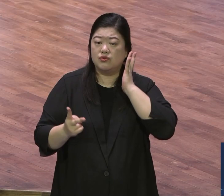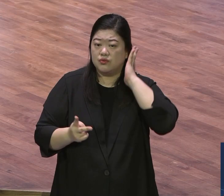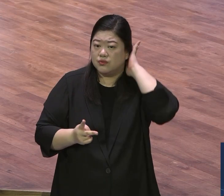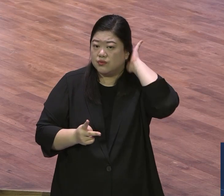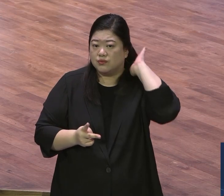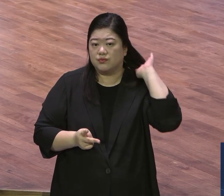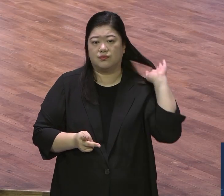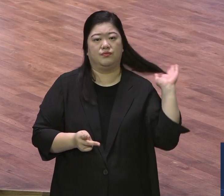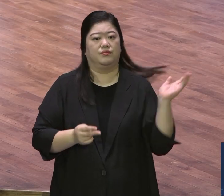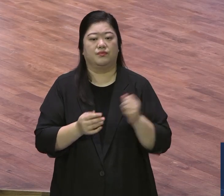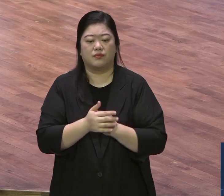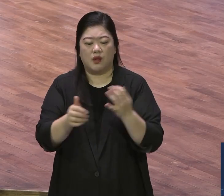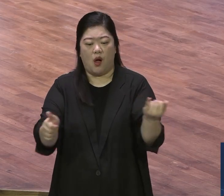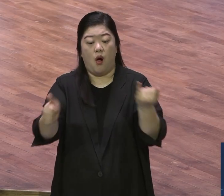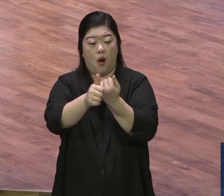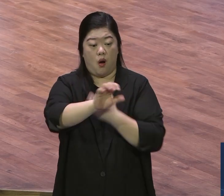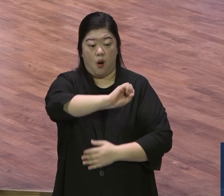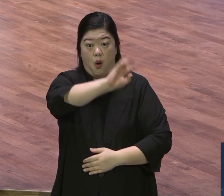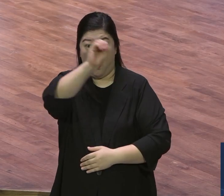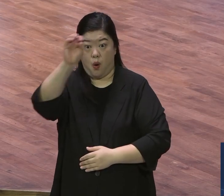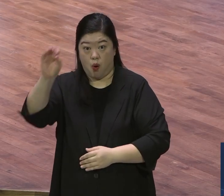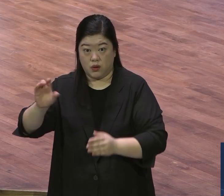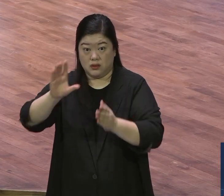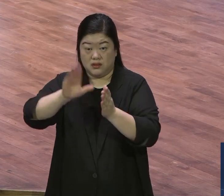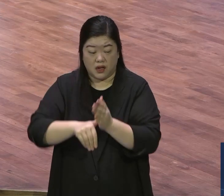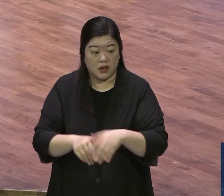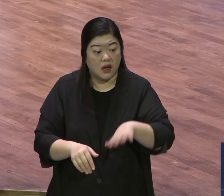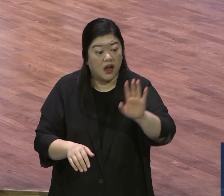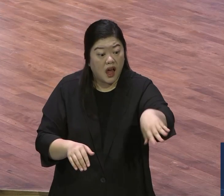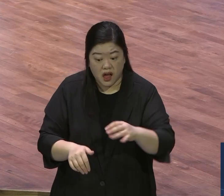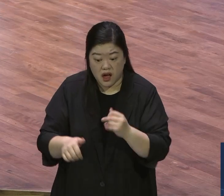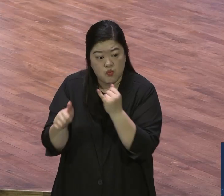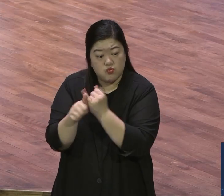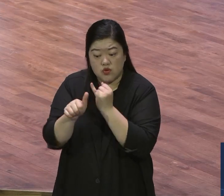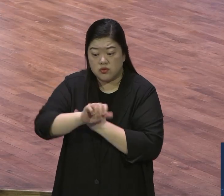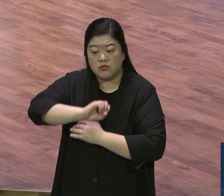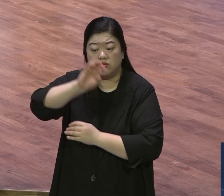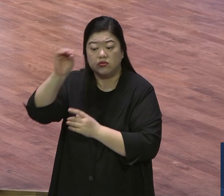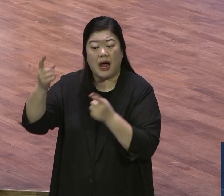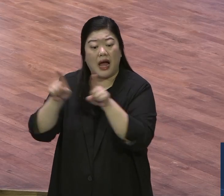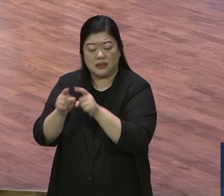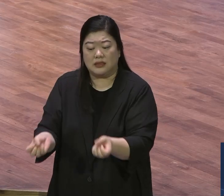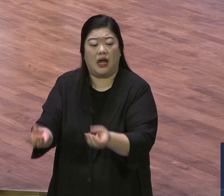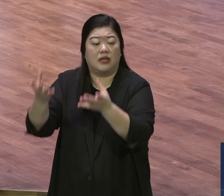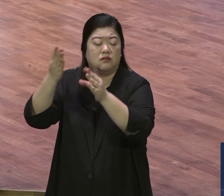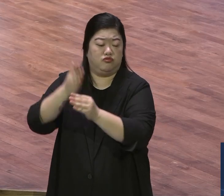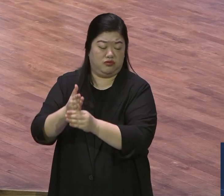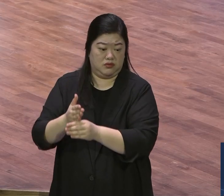손님들이 신랑과 함께 있을 동안에 어떻게 슬퍼하고 금식할 수 있겠느냐 잔치집인데 지금